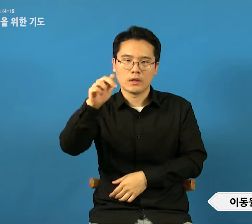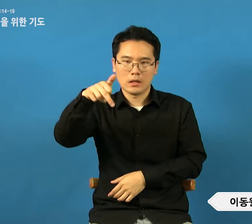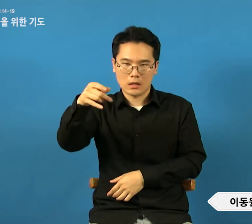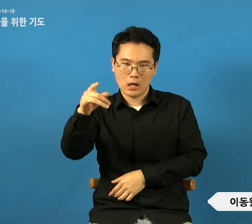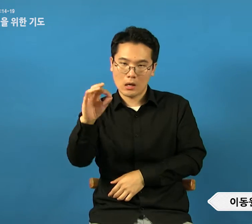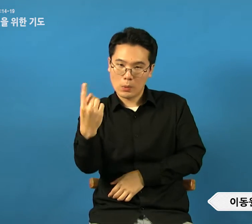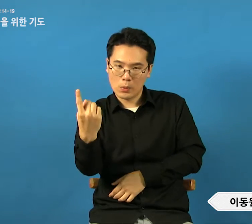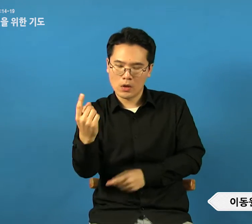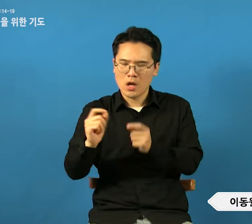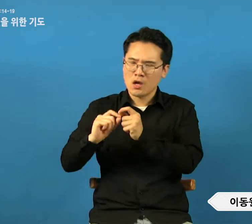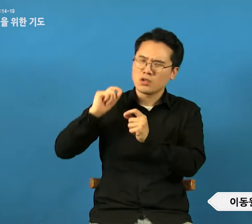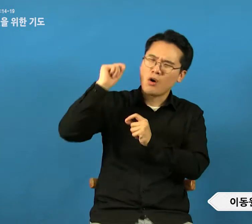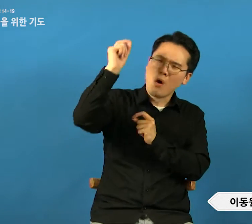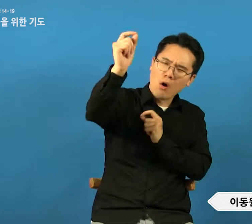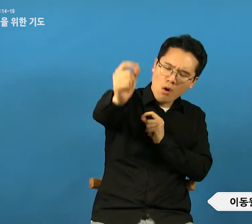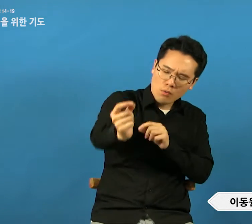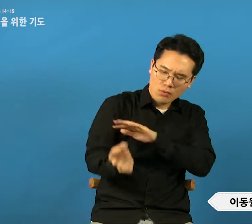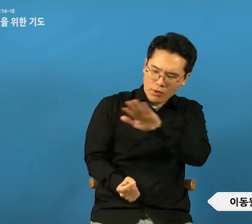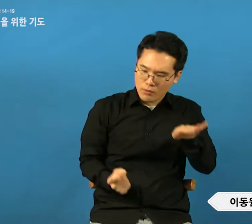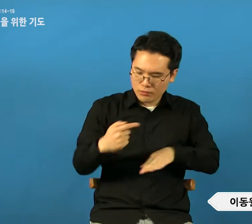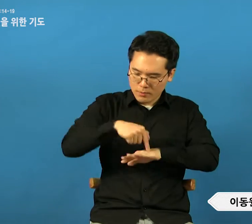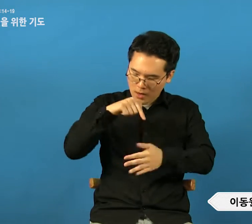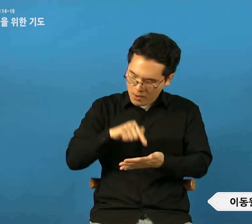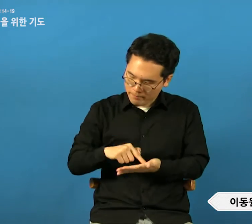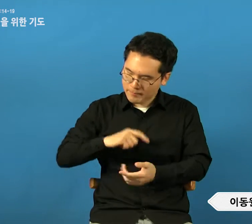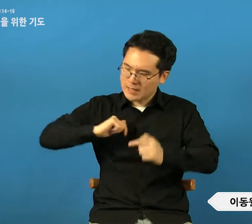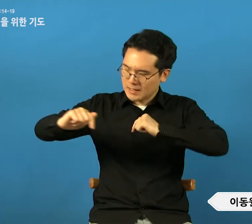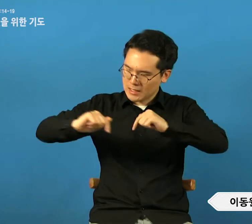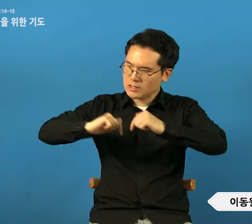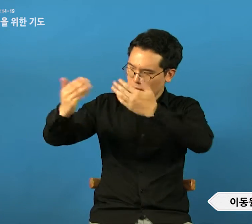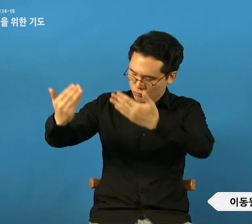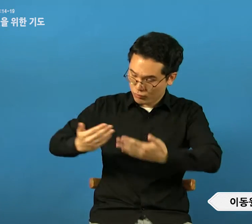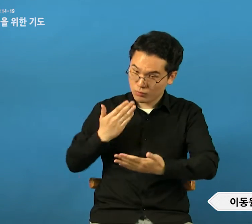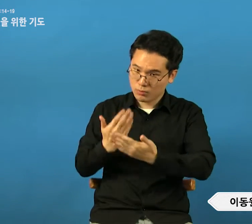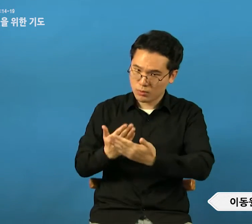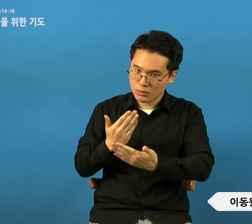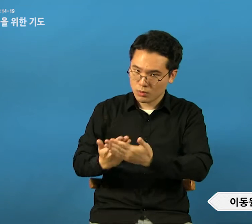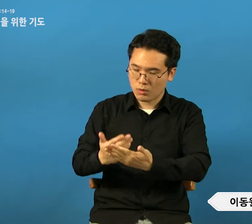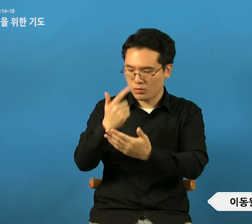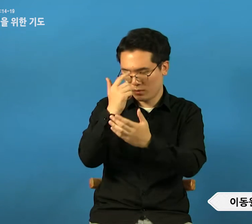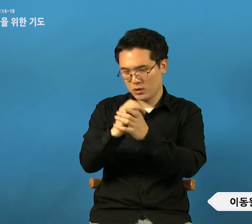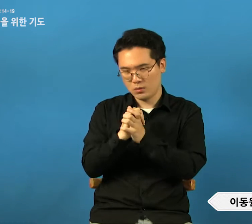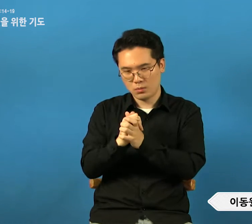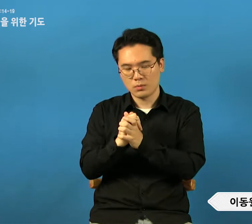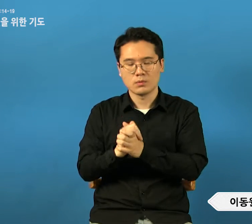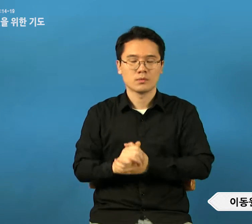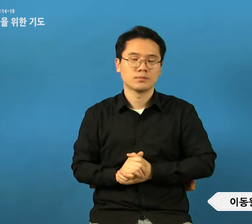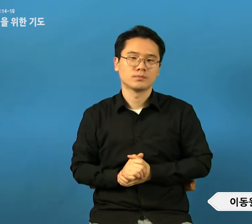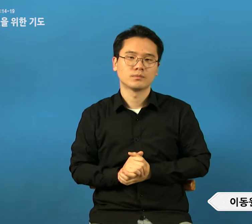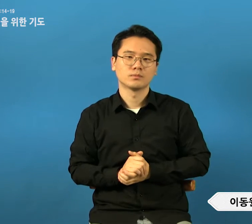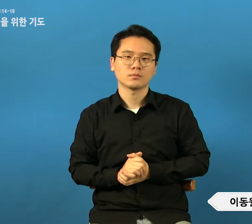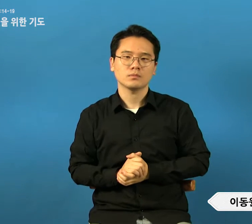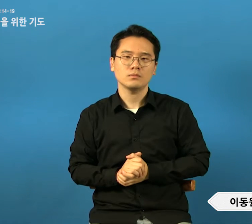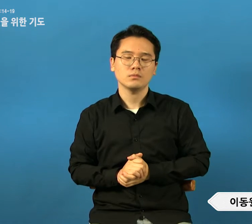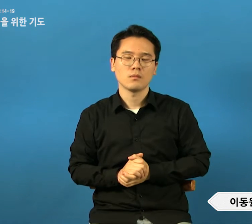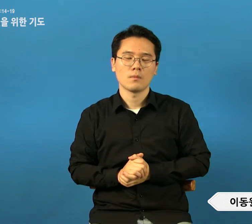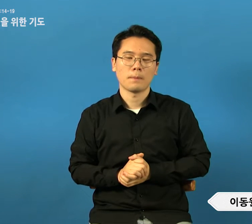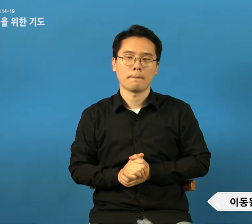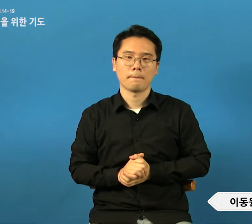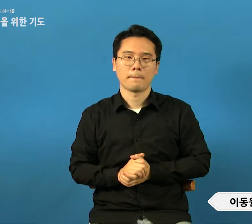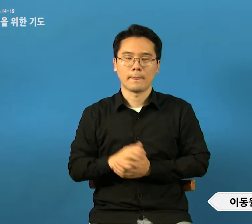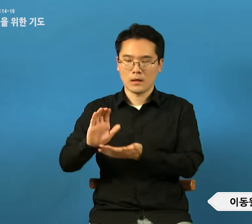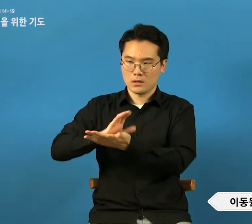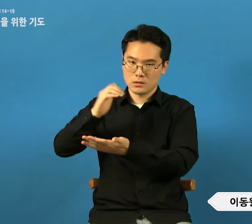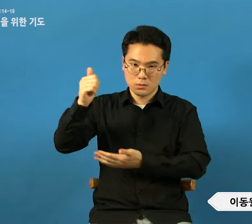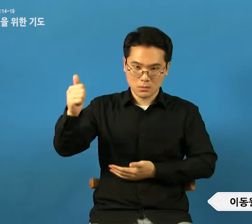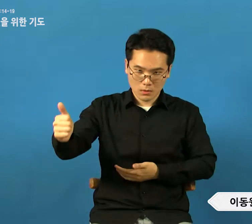우리 마음을 다스리며 계시게 하옵시고 그런 의미를 갖는 것입니다. 자, 그리스도가 우리